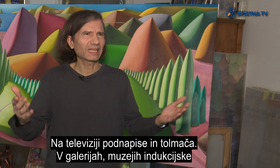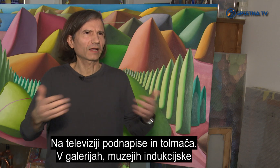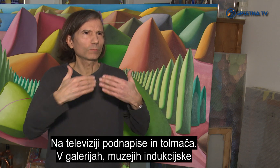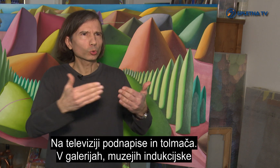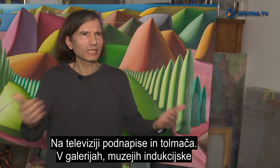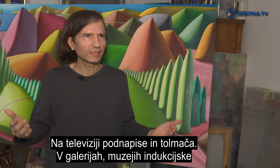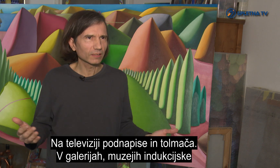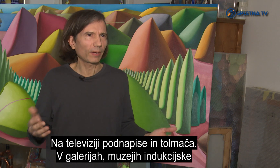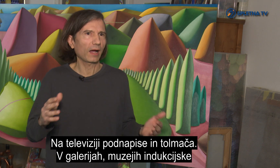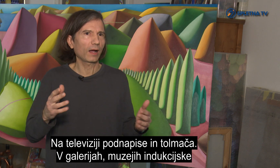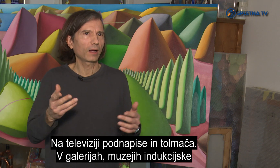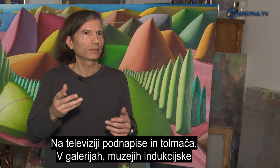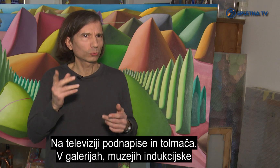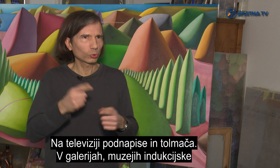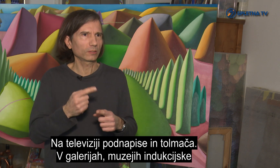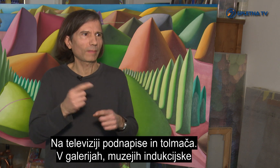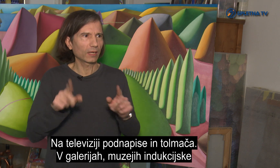galerijah, muzejih pa tudi imajo